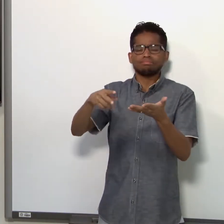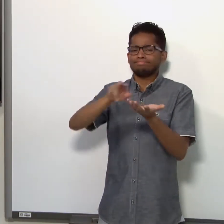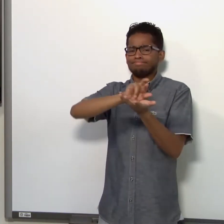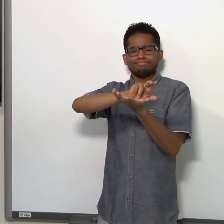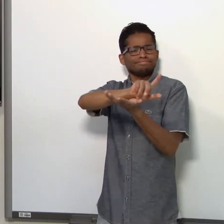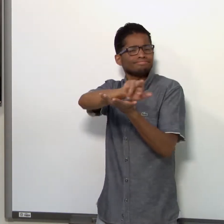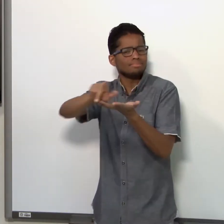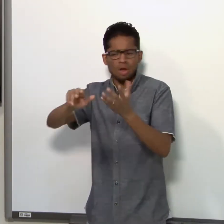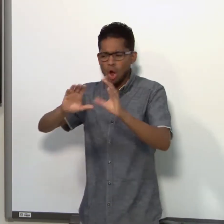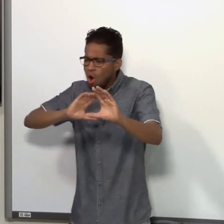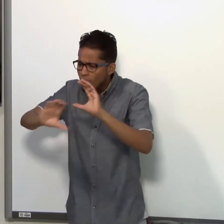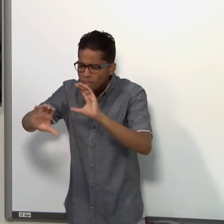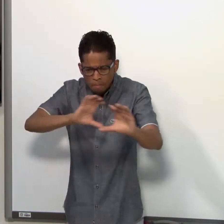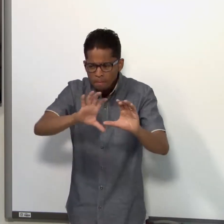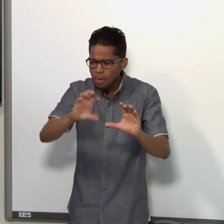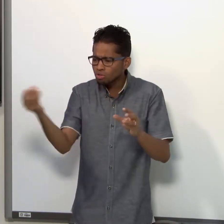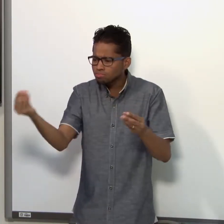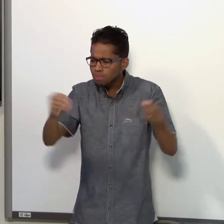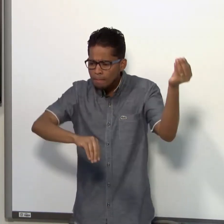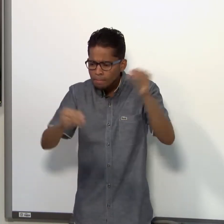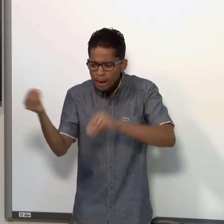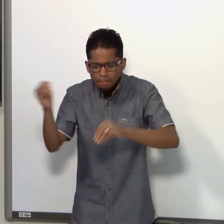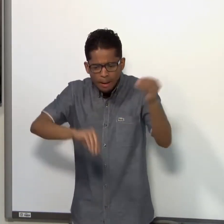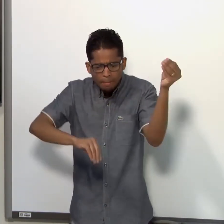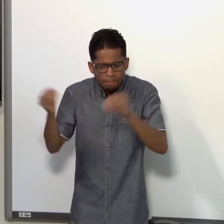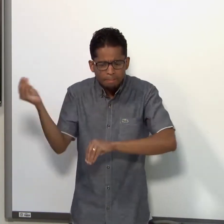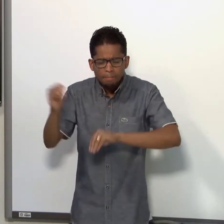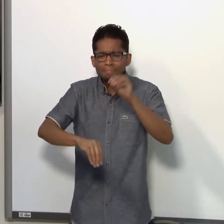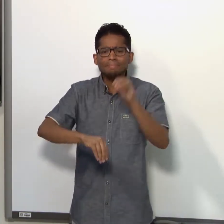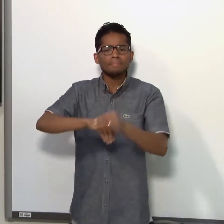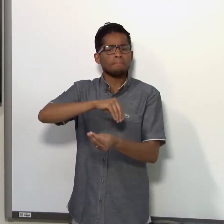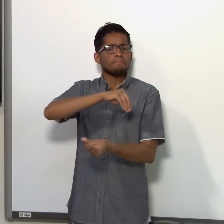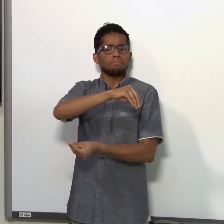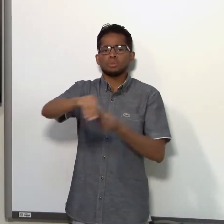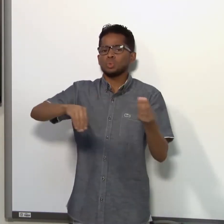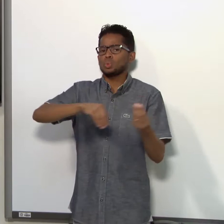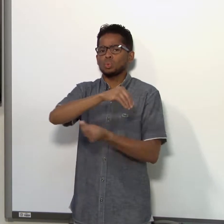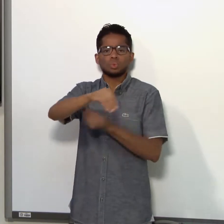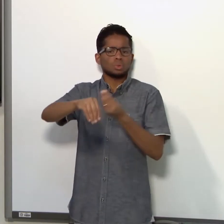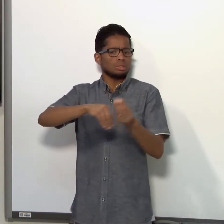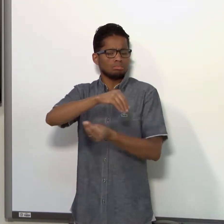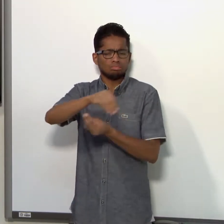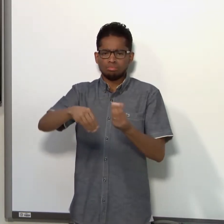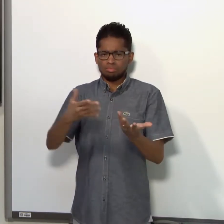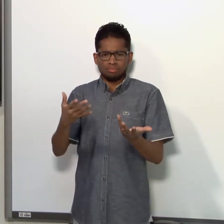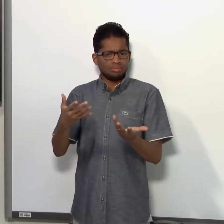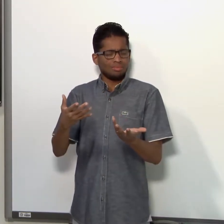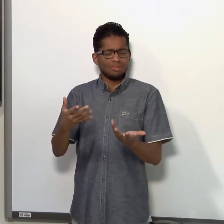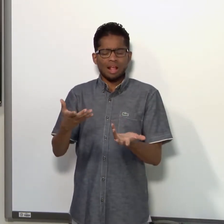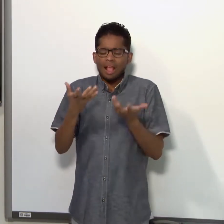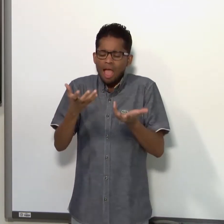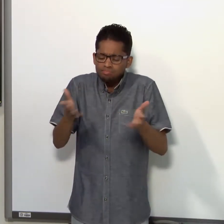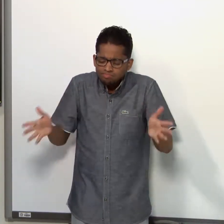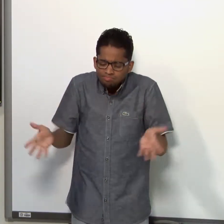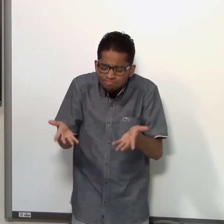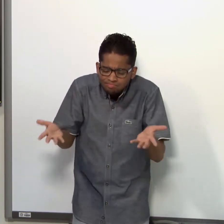dança, dentre outros. Qualquer estratégia para comunicar pode ser utilizada e